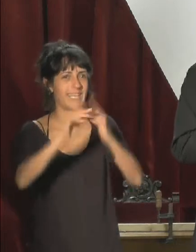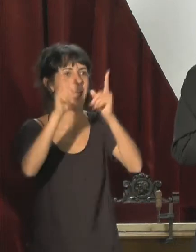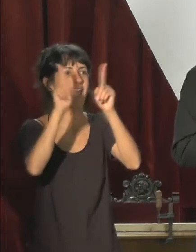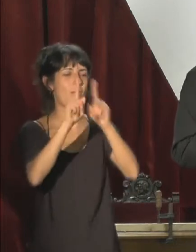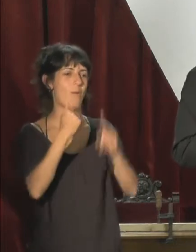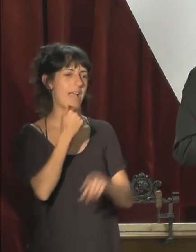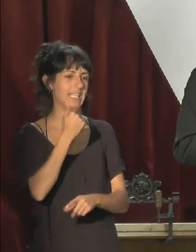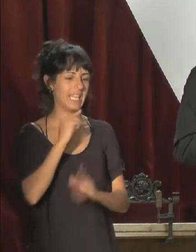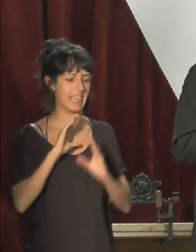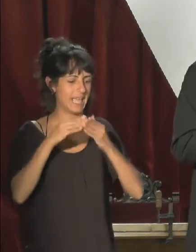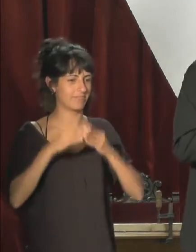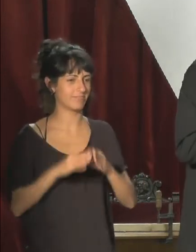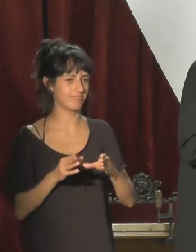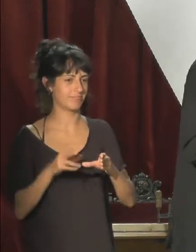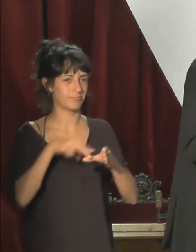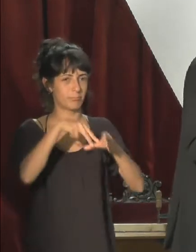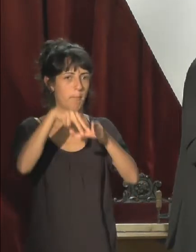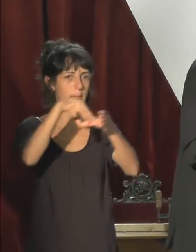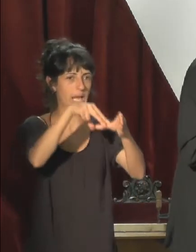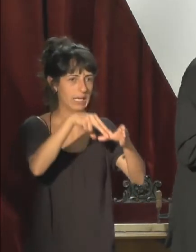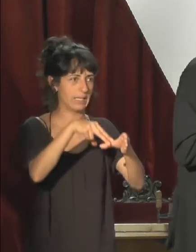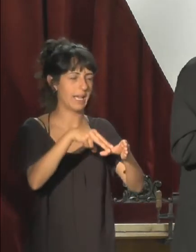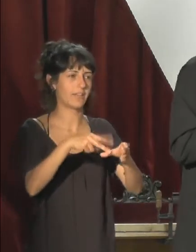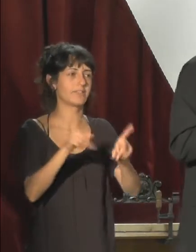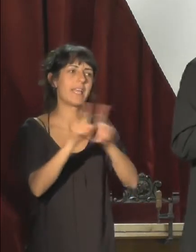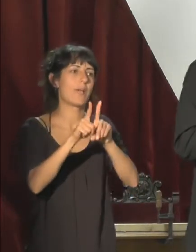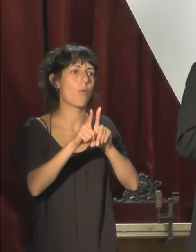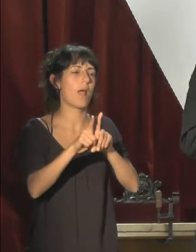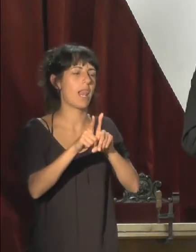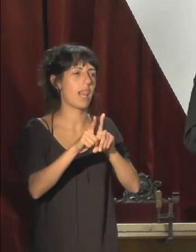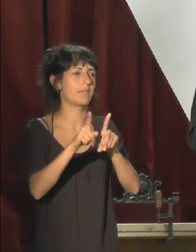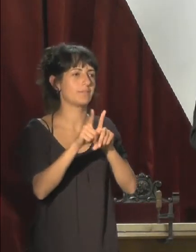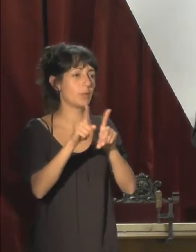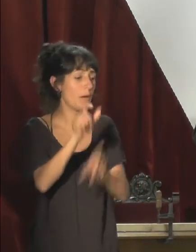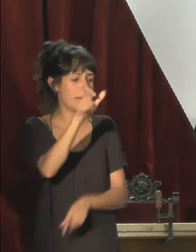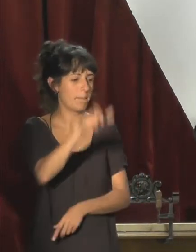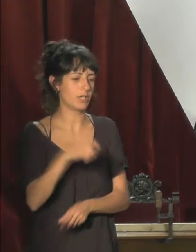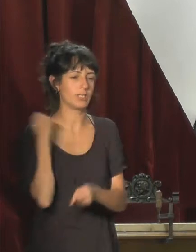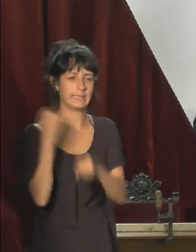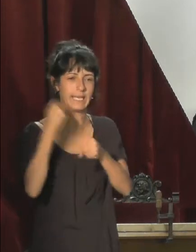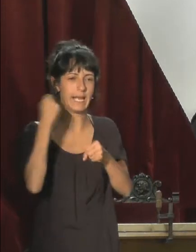mariñeiros, como na illa de San Simón e a gran metáfora do Mar Maior,